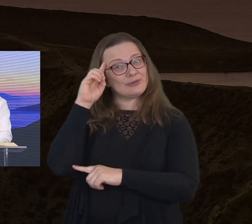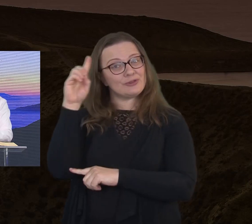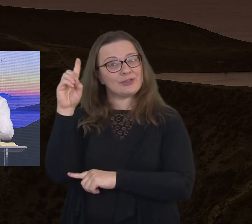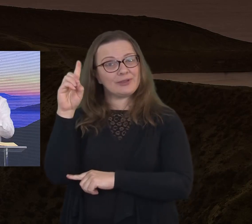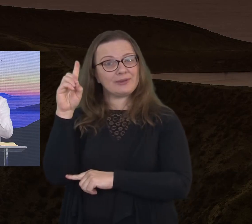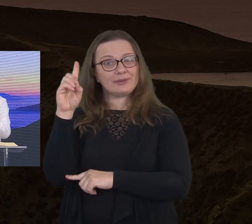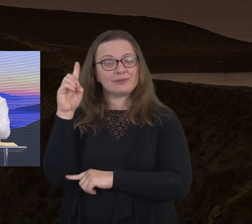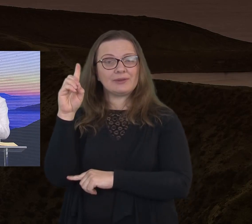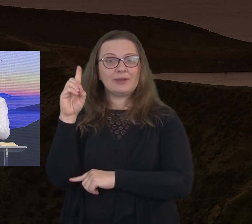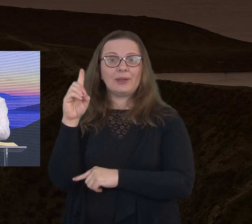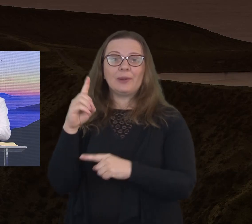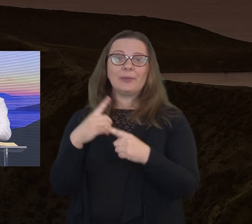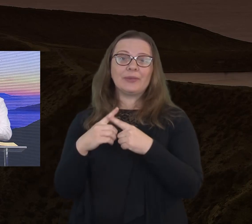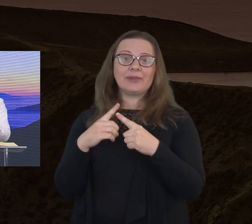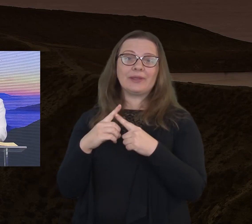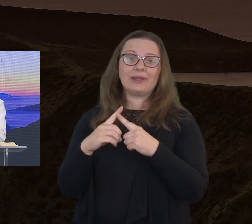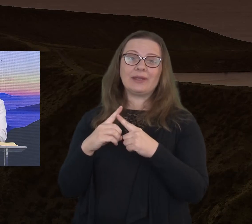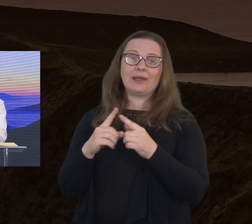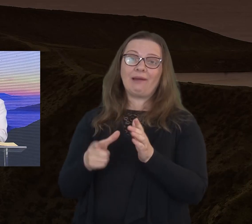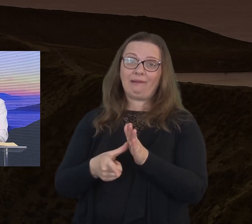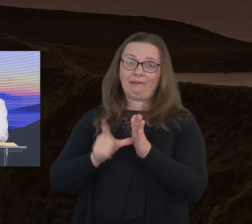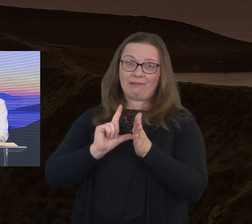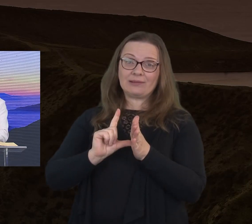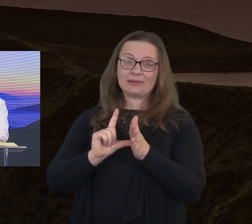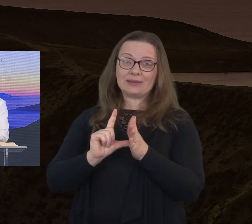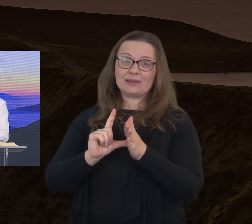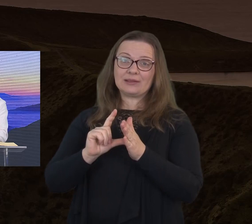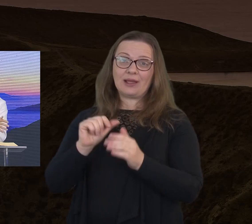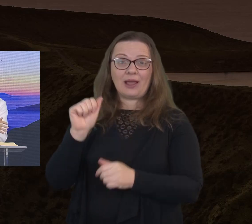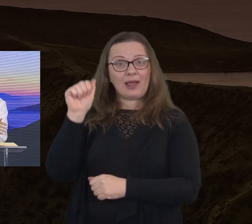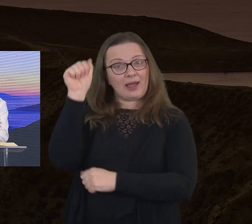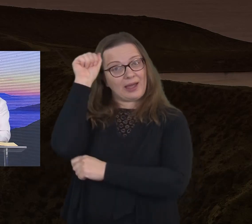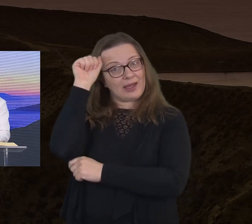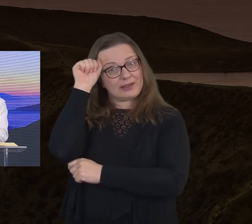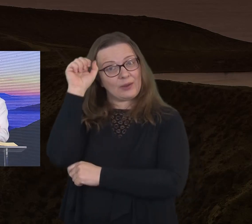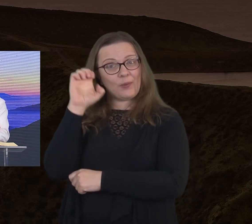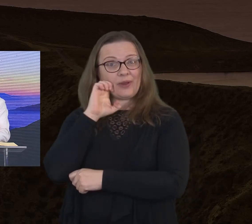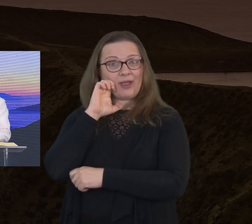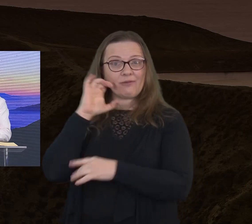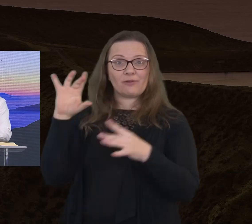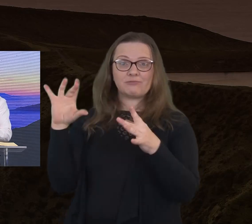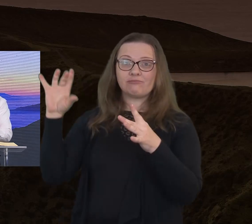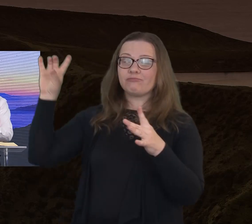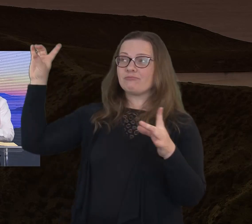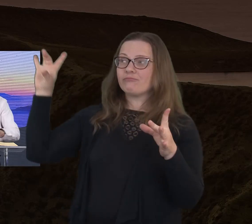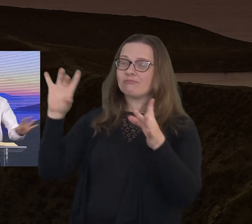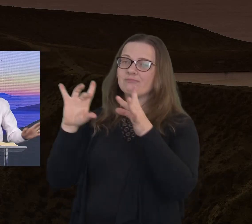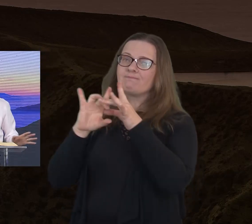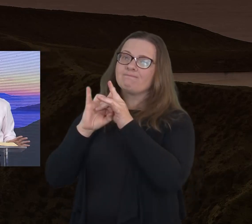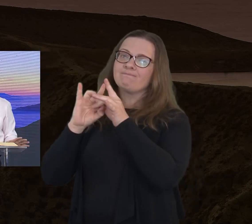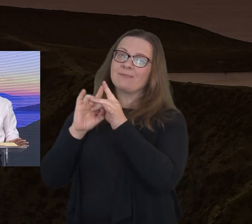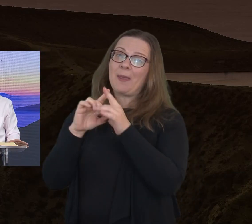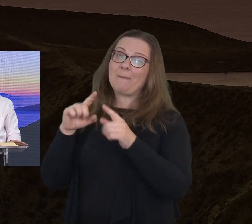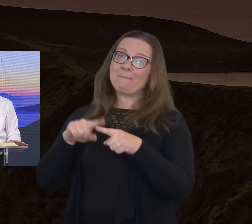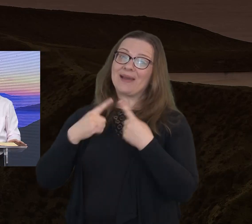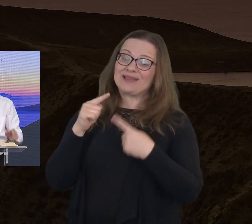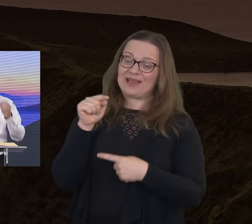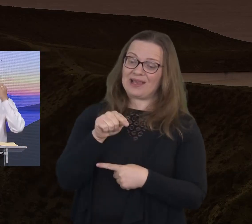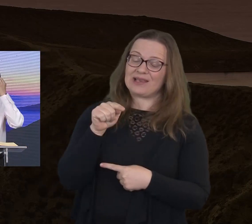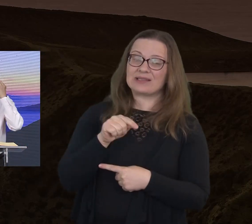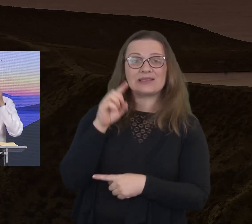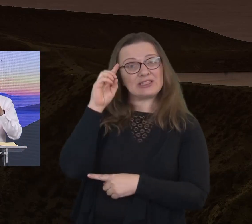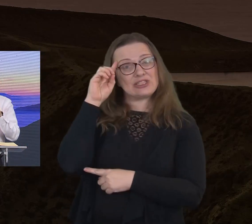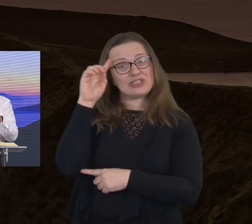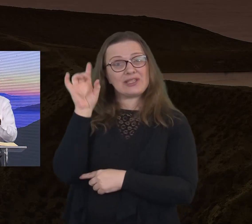homem estava conectado com Deus passou para outro dia, o dia em que o homem se desconectou de Deus,